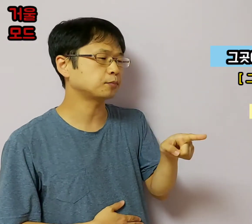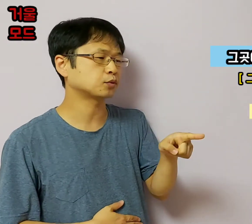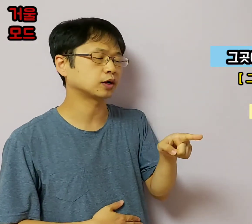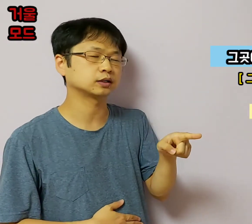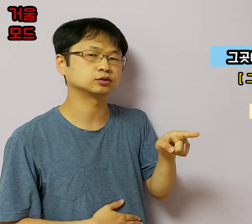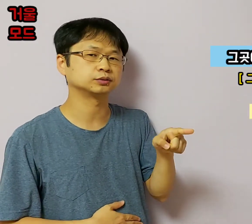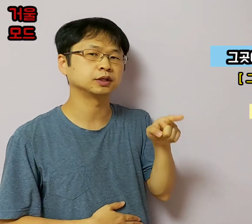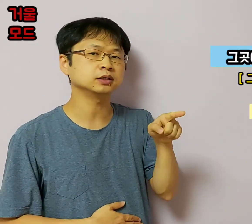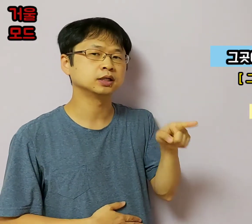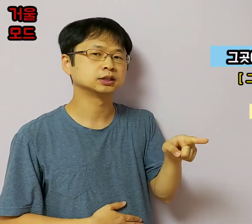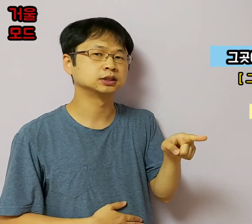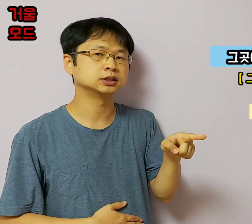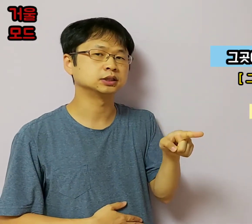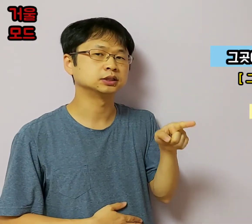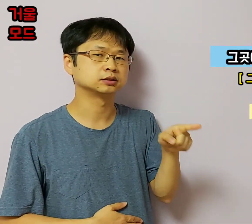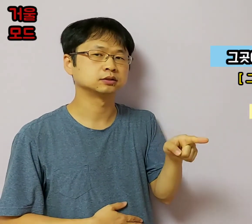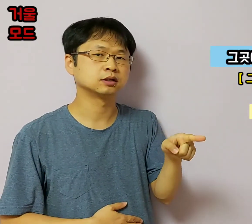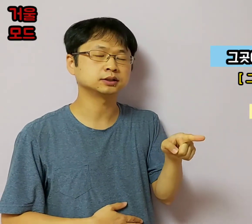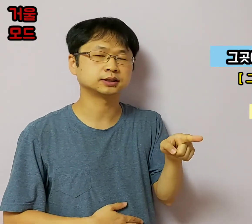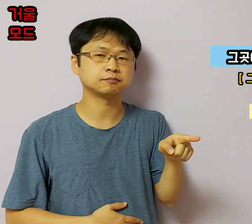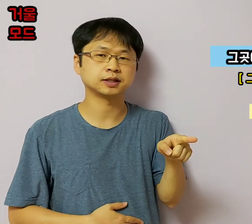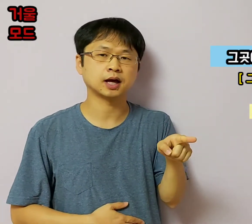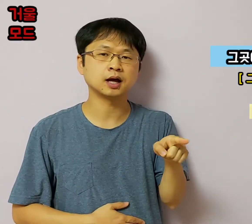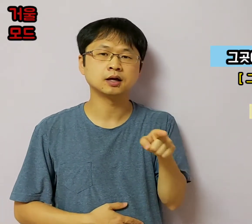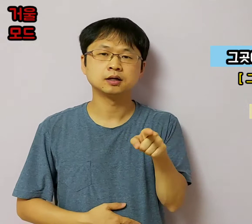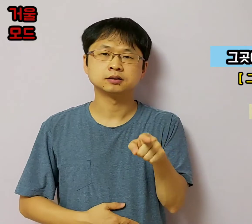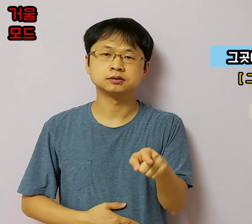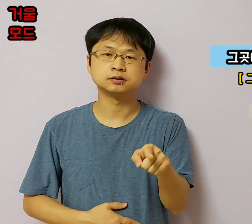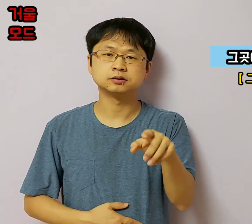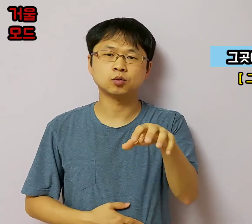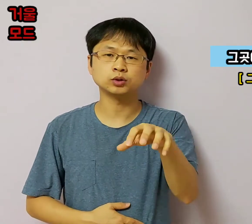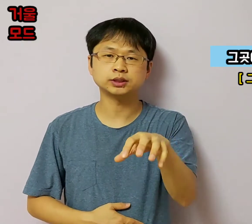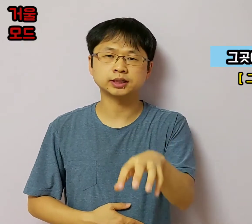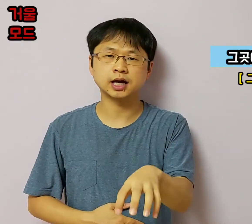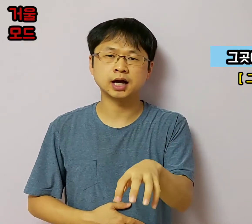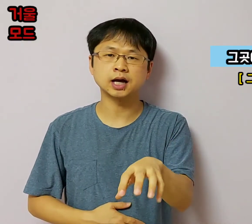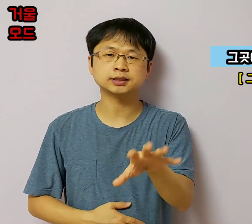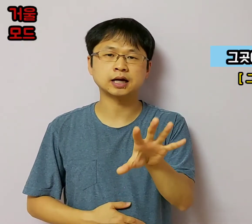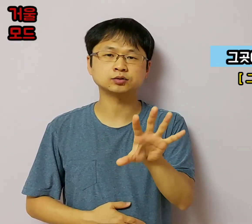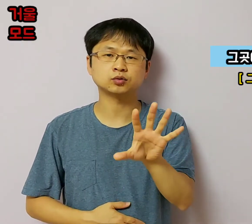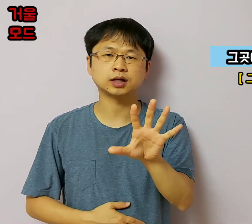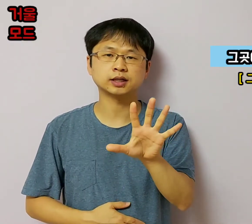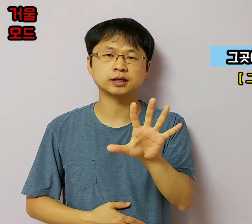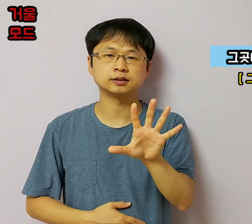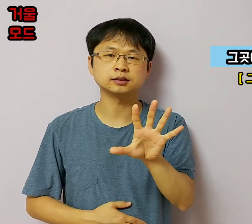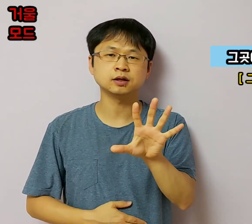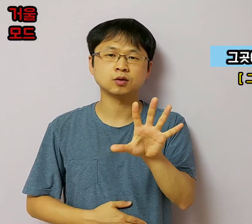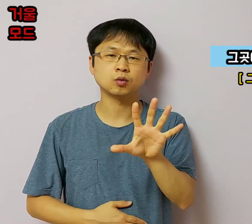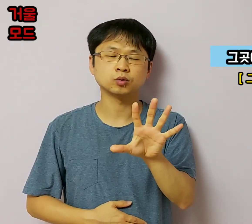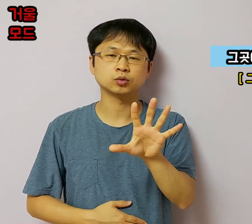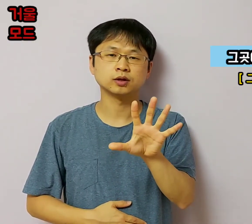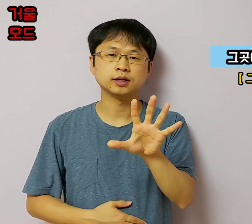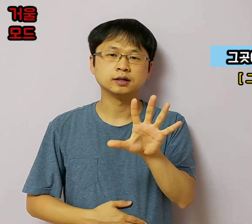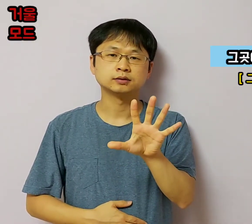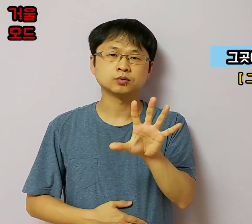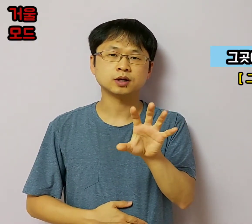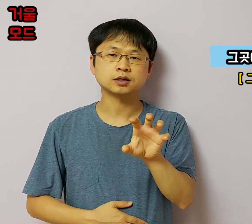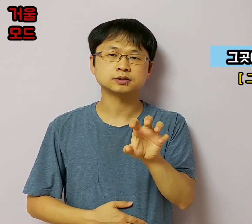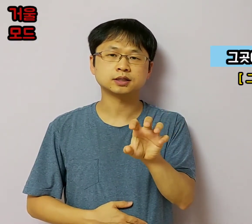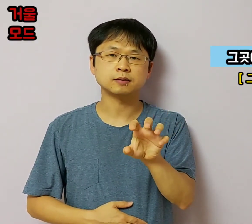앞으로 가르쳐 주시면 그것이 됩니다. 그곳이니까 장소를 나타내는 곳, 손가락 끝을